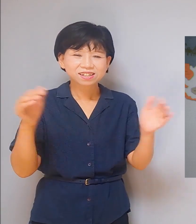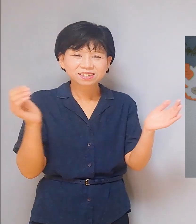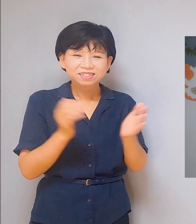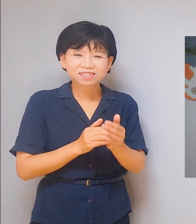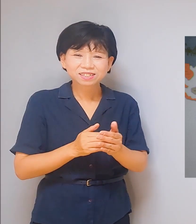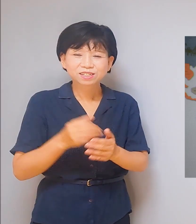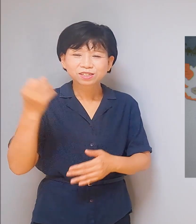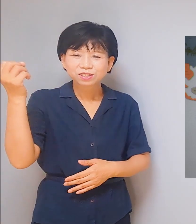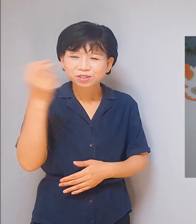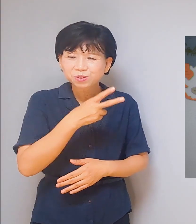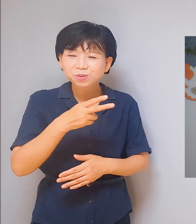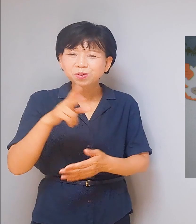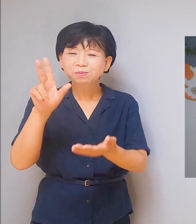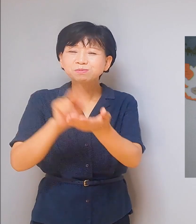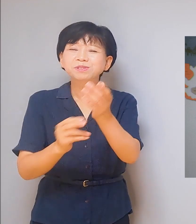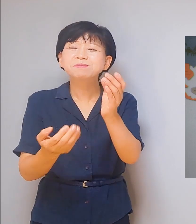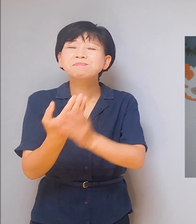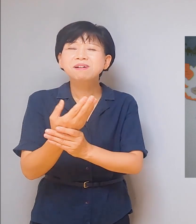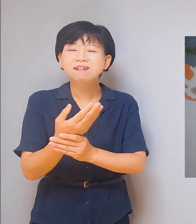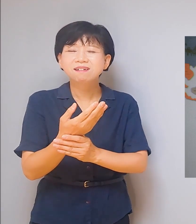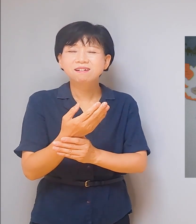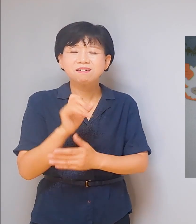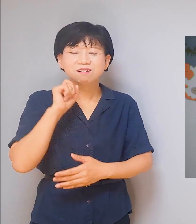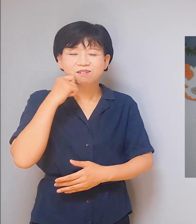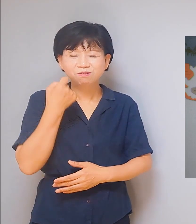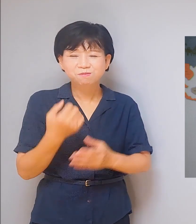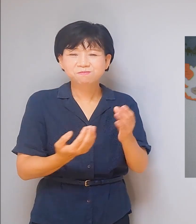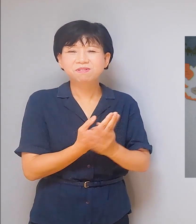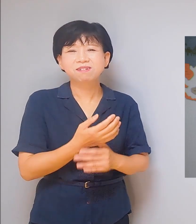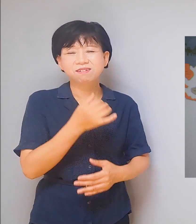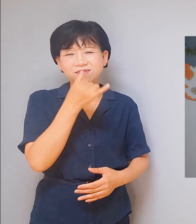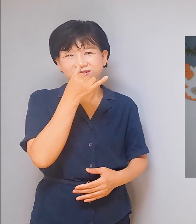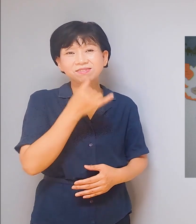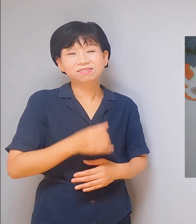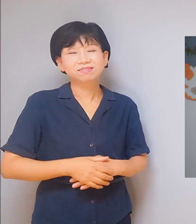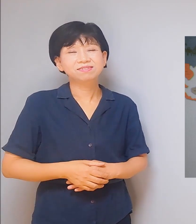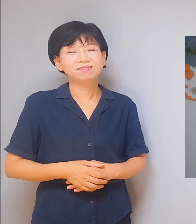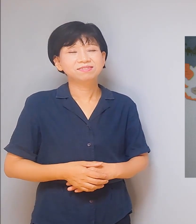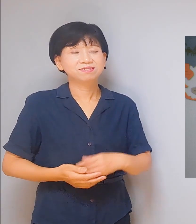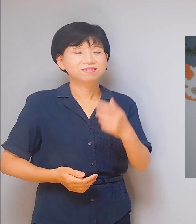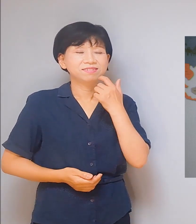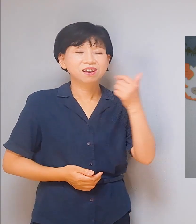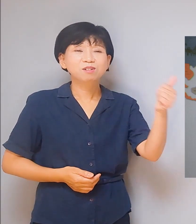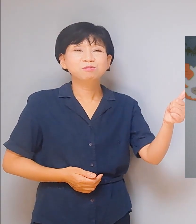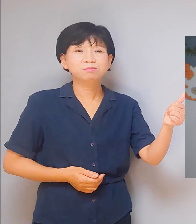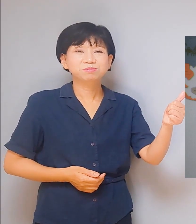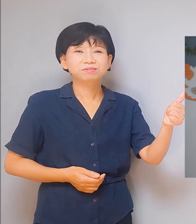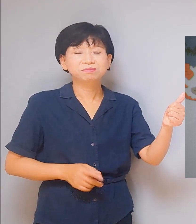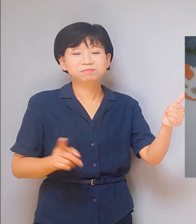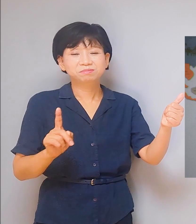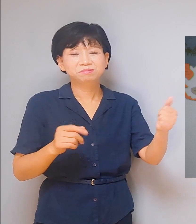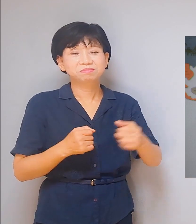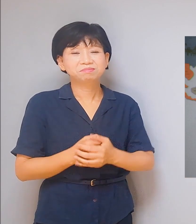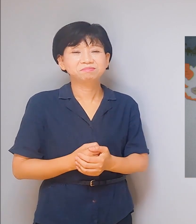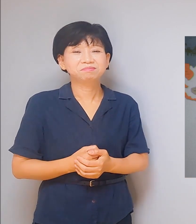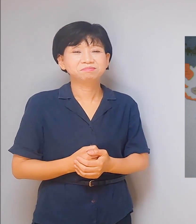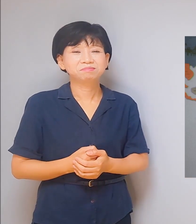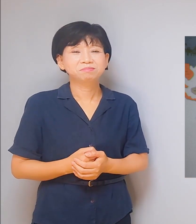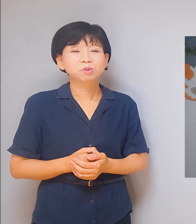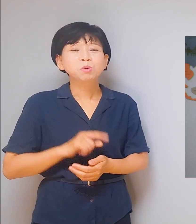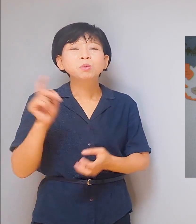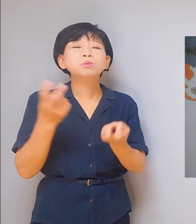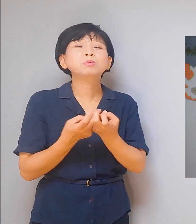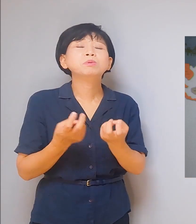우리 인생에 또 벼랑간 찾아온 어려움이 있습니다. 야곱이 어떻게 할까요? 여러분, 우리가 어떻게 했으면